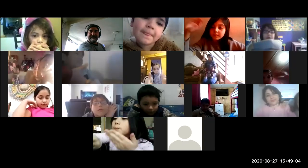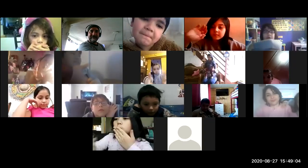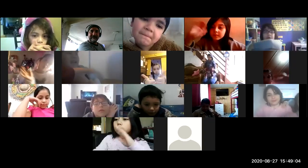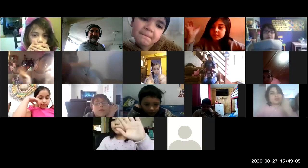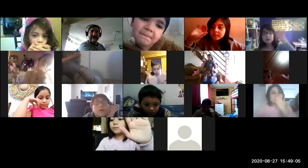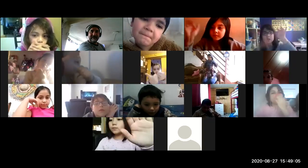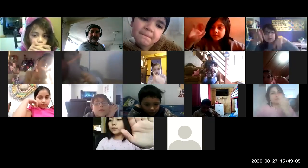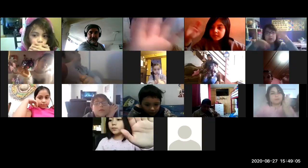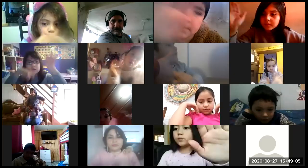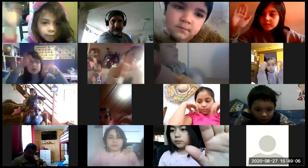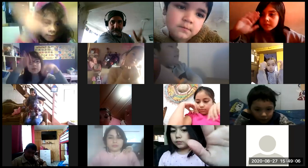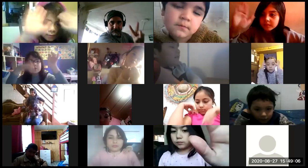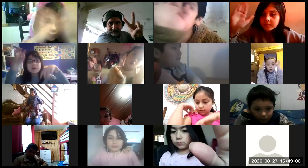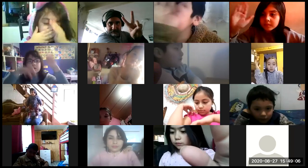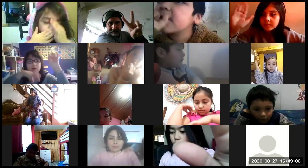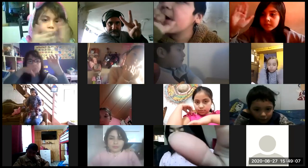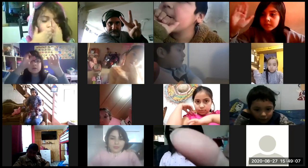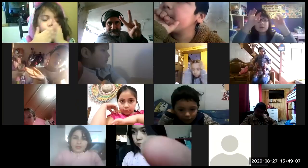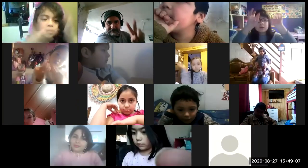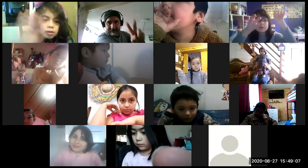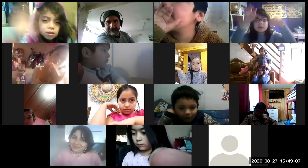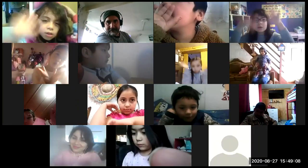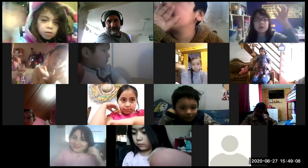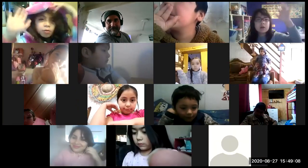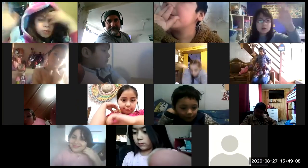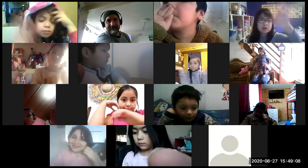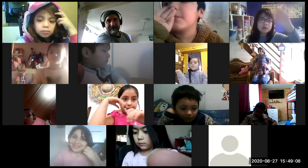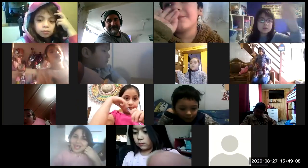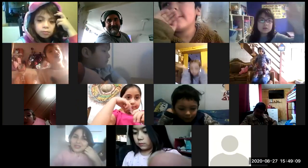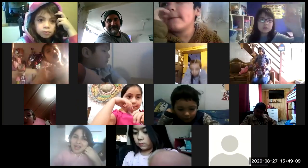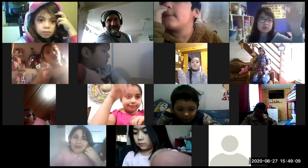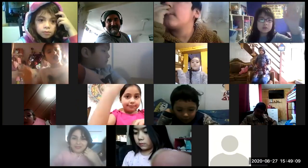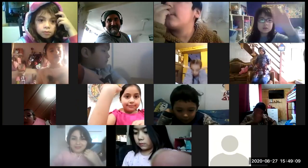Chao, chao.